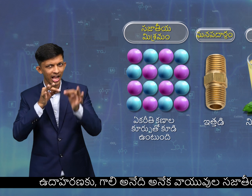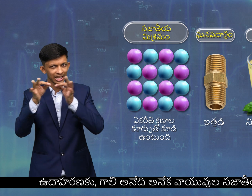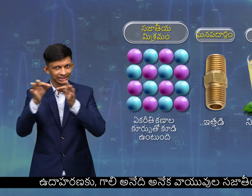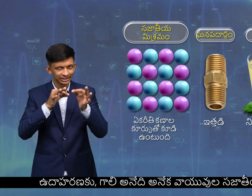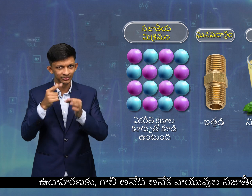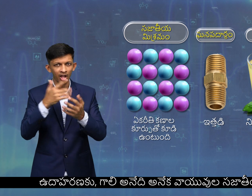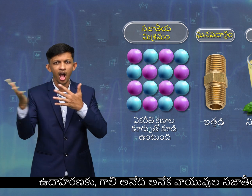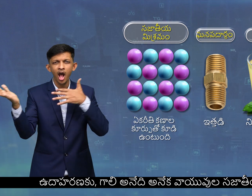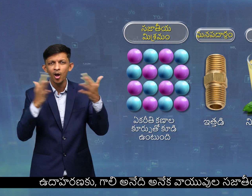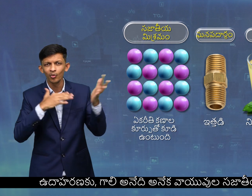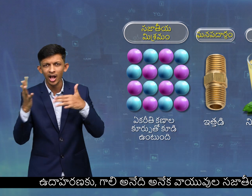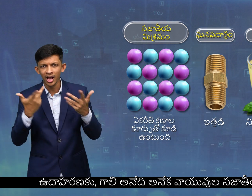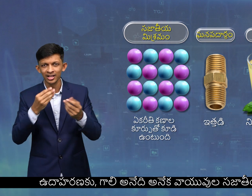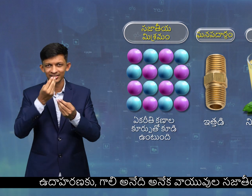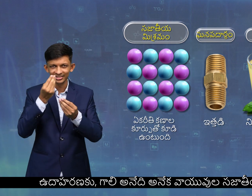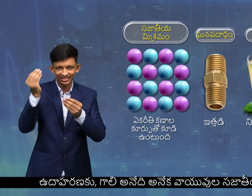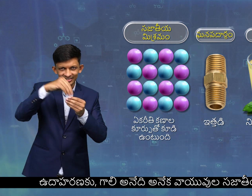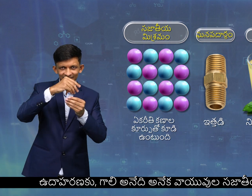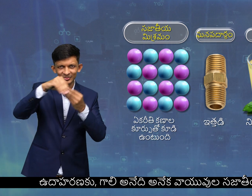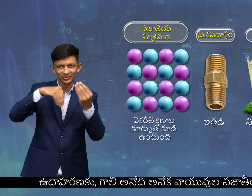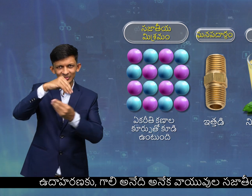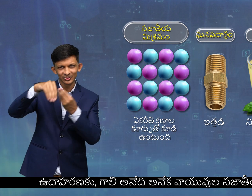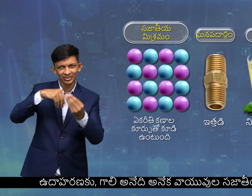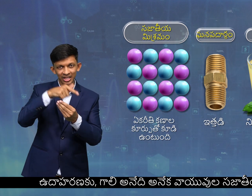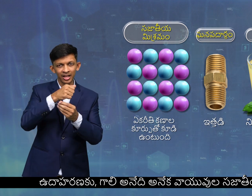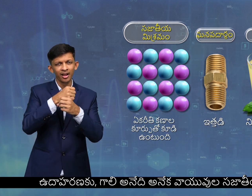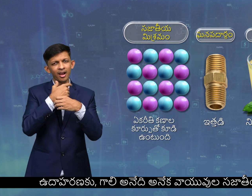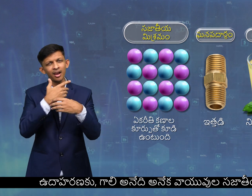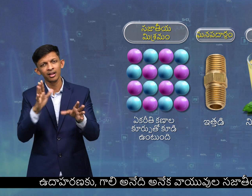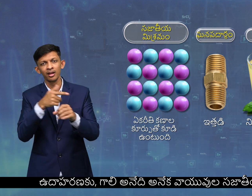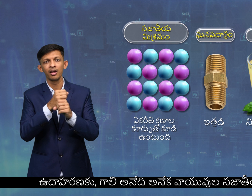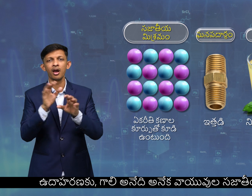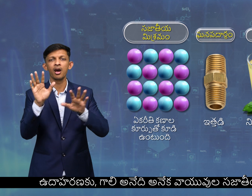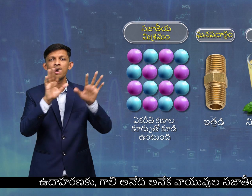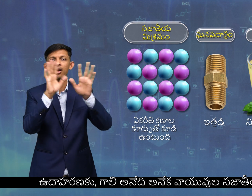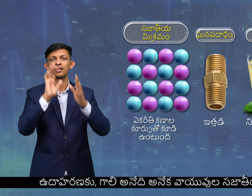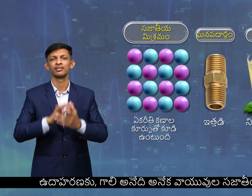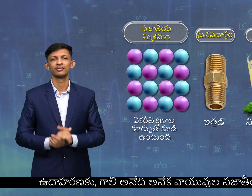ఉదాహరణకు, గాలి అనేది అనేక వాయువుల సజాతీయ మిశ్రమం.